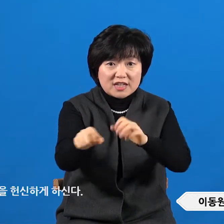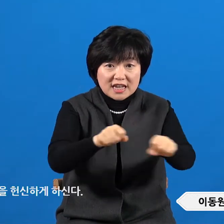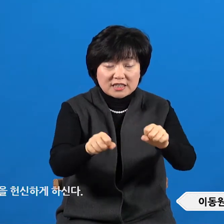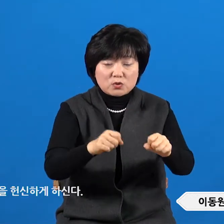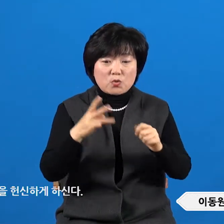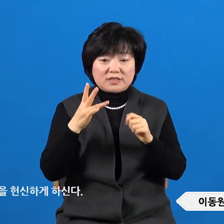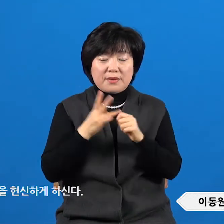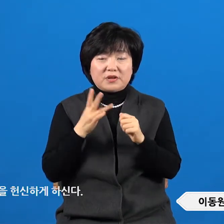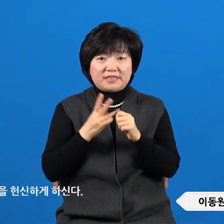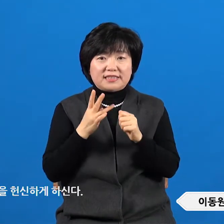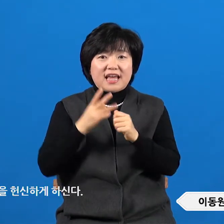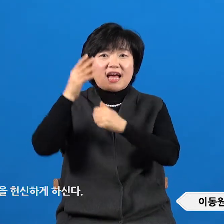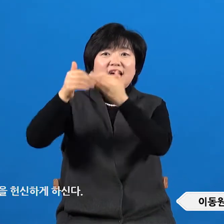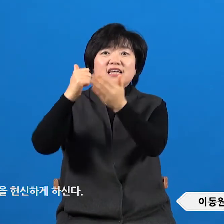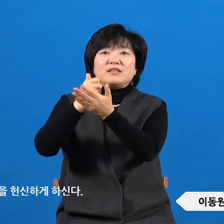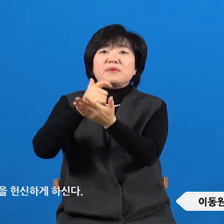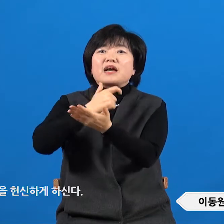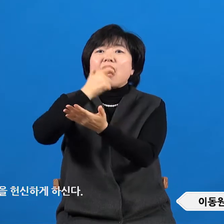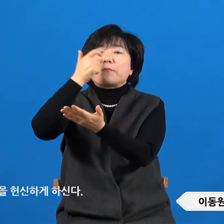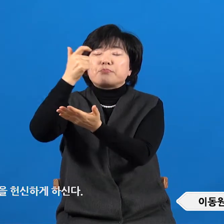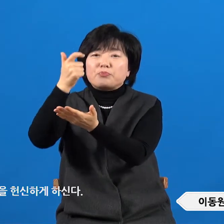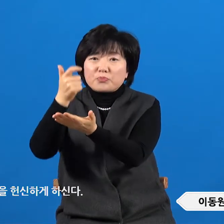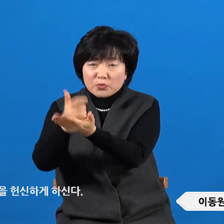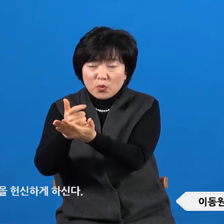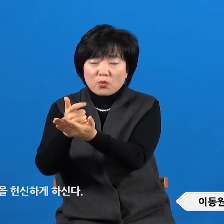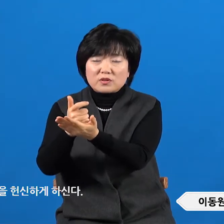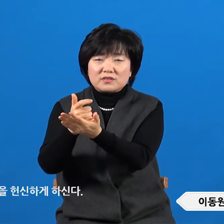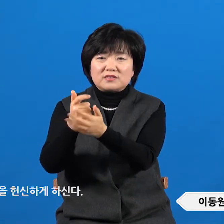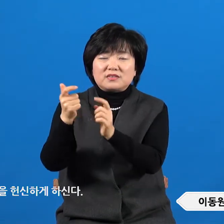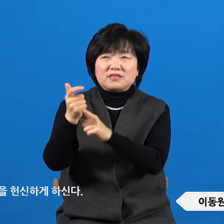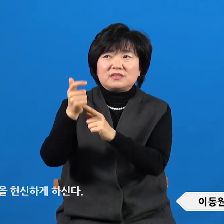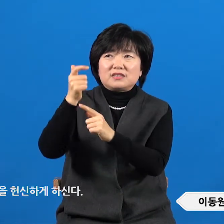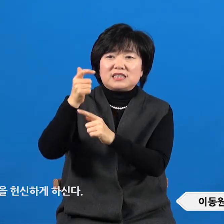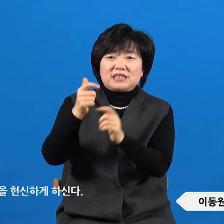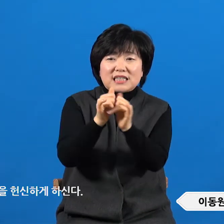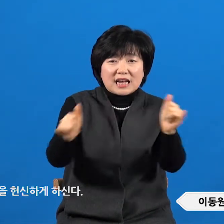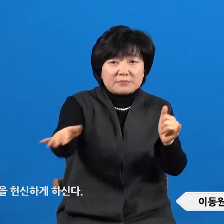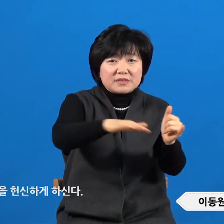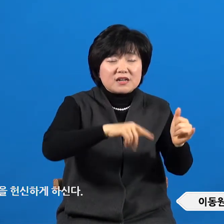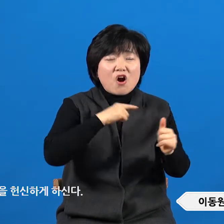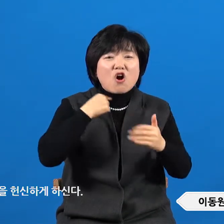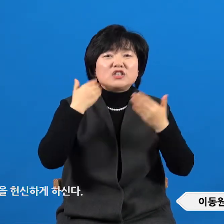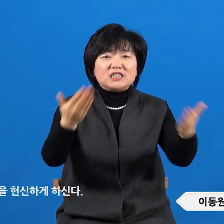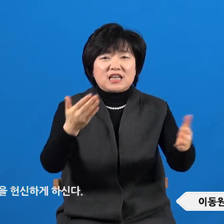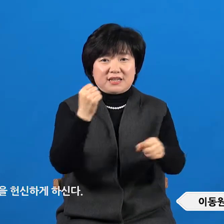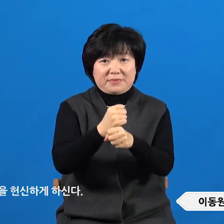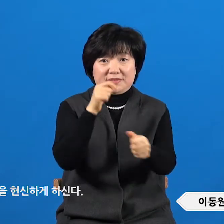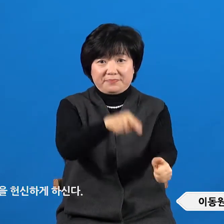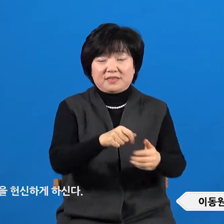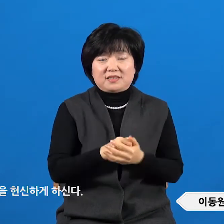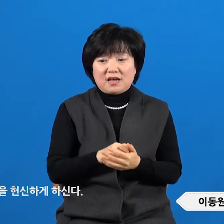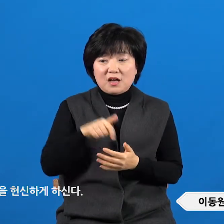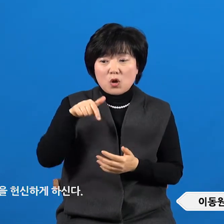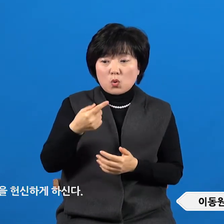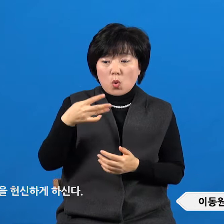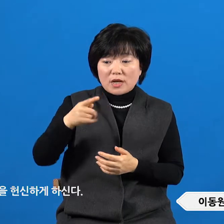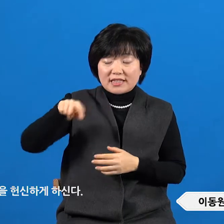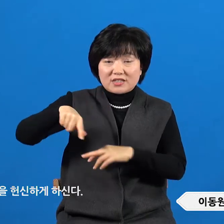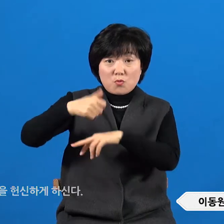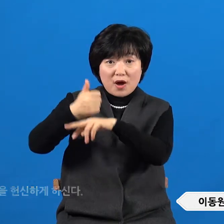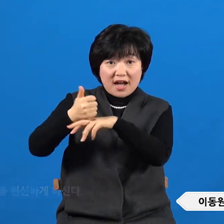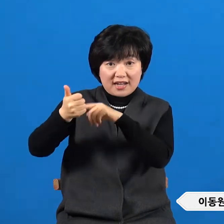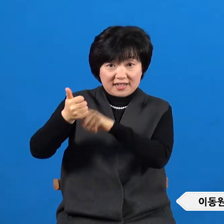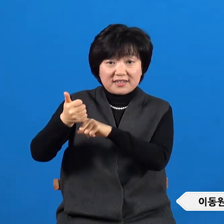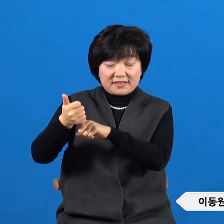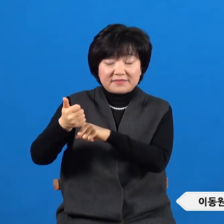번째로 하나님의 감동은 하나님의 사람들을 이제 헌신하게 하십니다. 고레스를 향한 하나님의